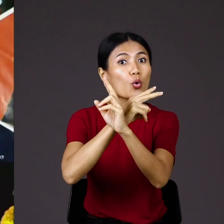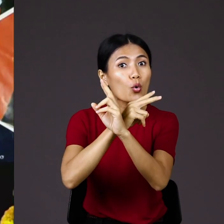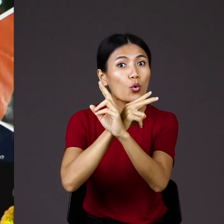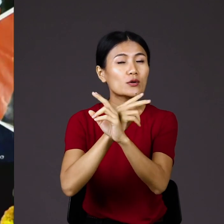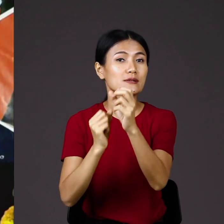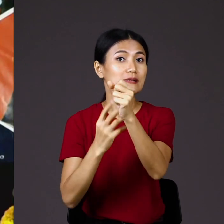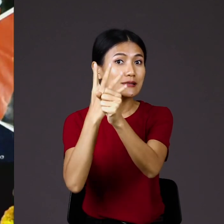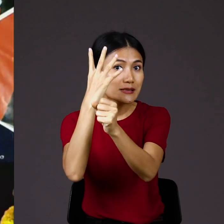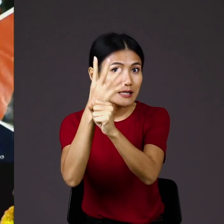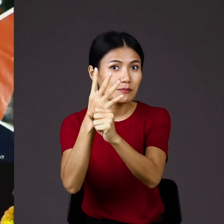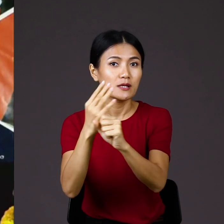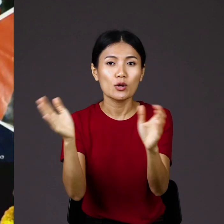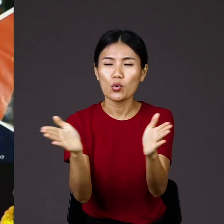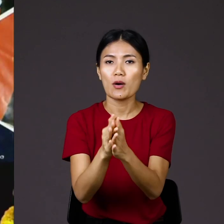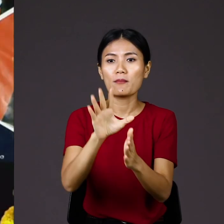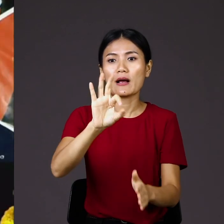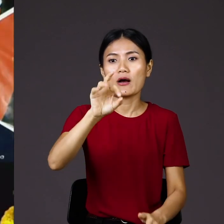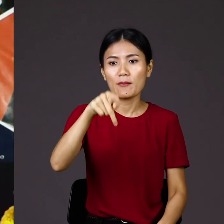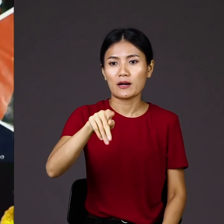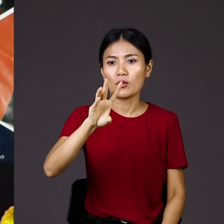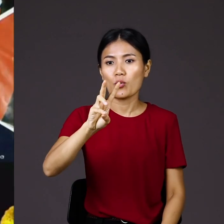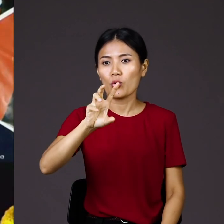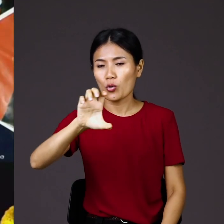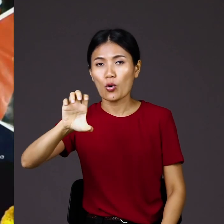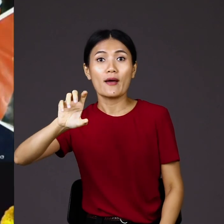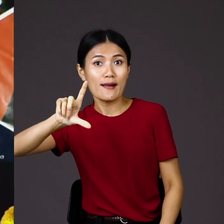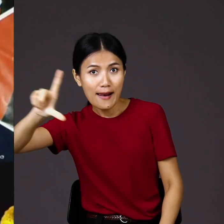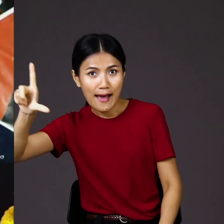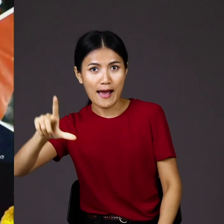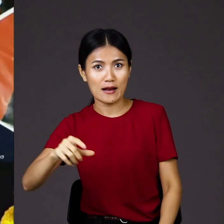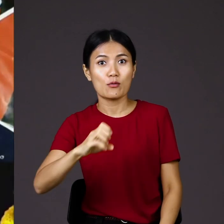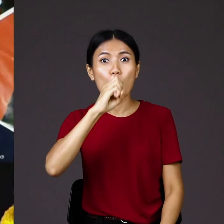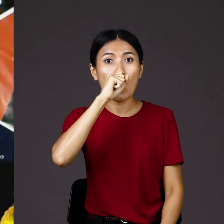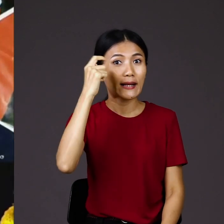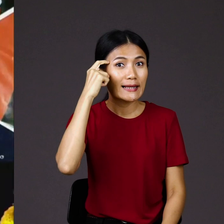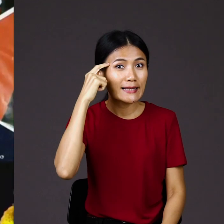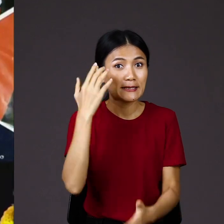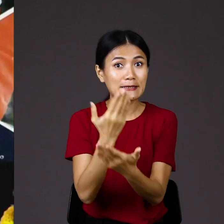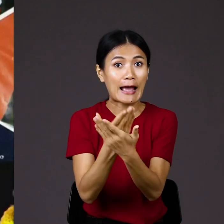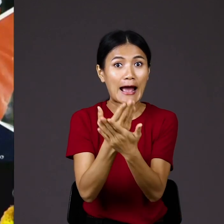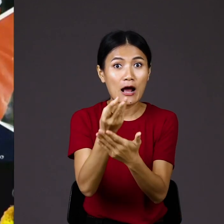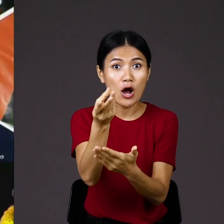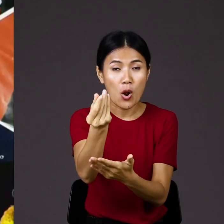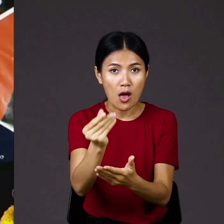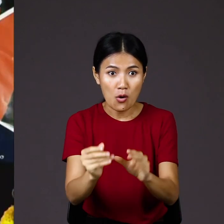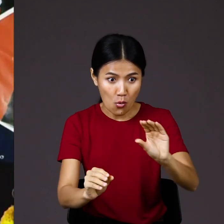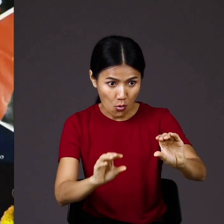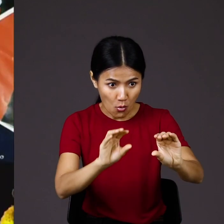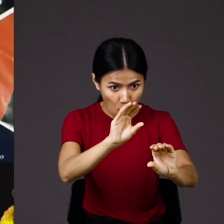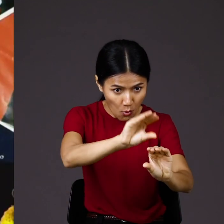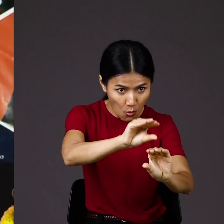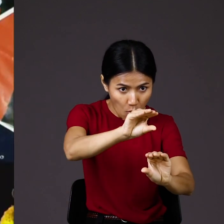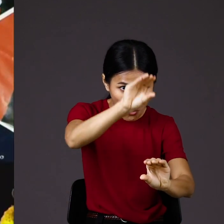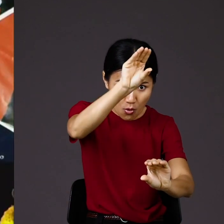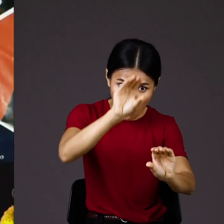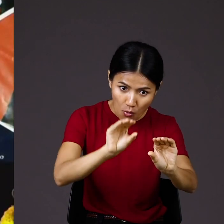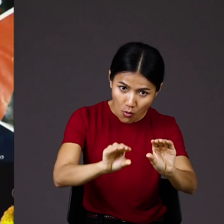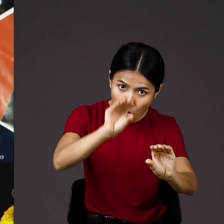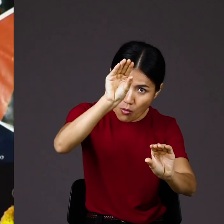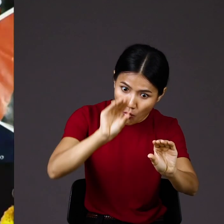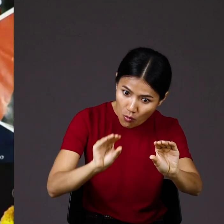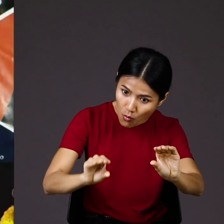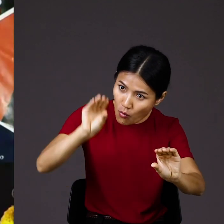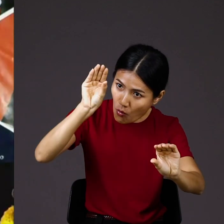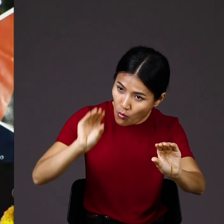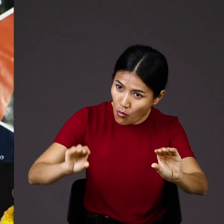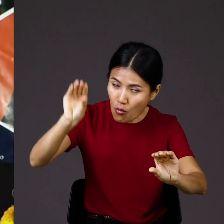น4ปีคูณเข้าไป 9,600 ล้านคิดเป็นเงินธนบัตรแบงค์พันมาวางตรงนี้โอ้โหเยอะม